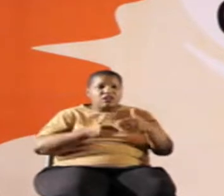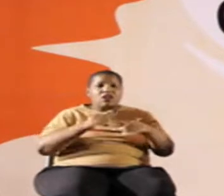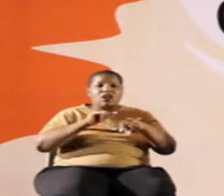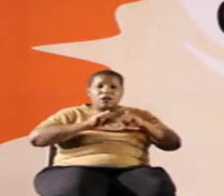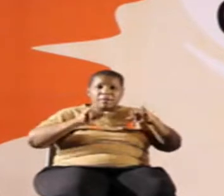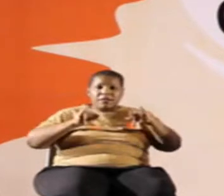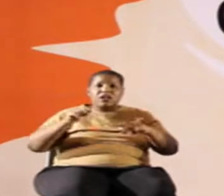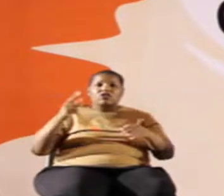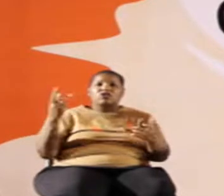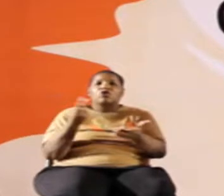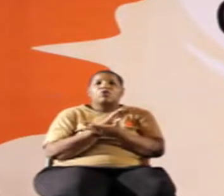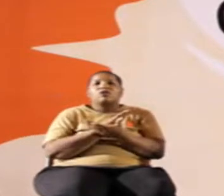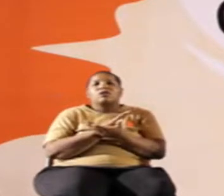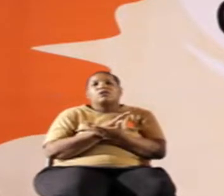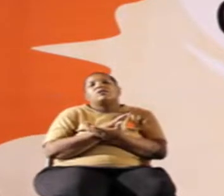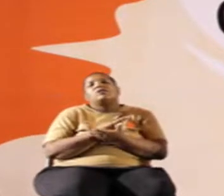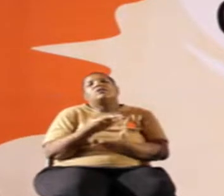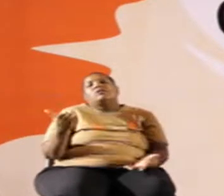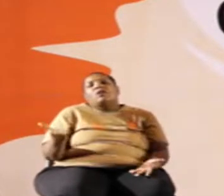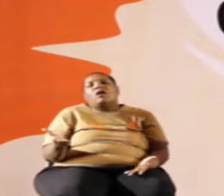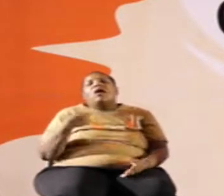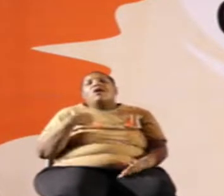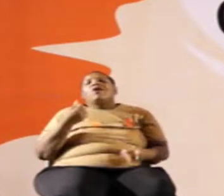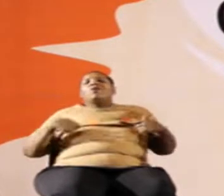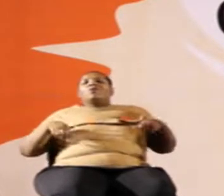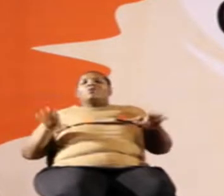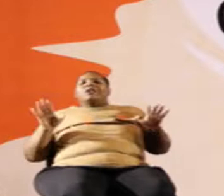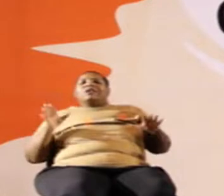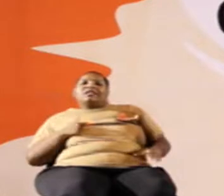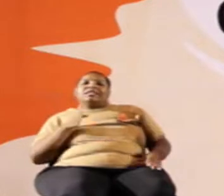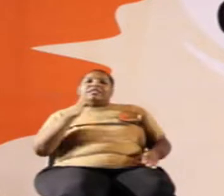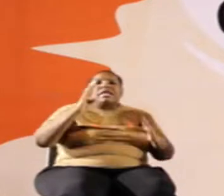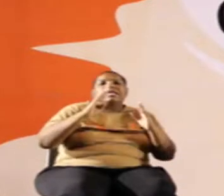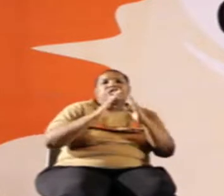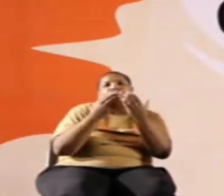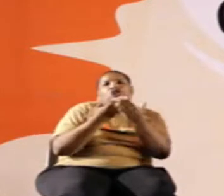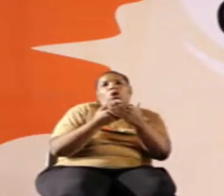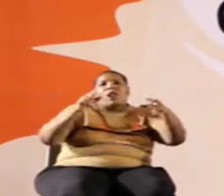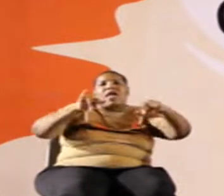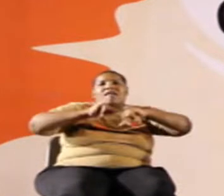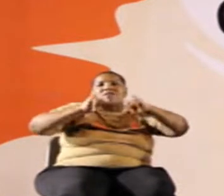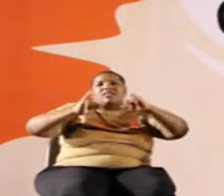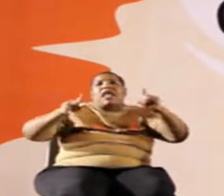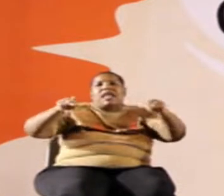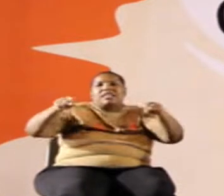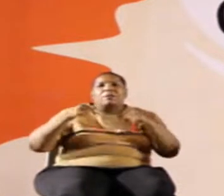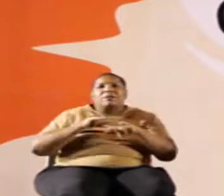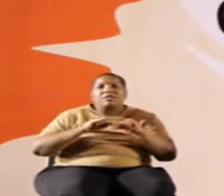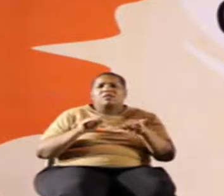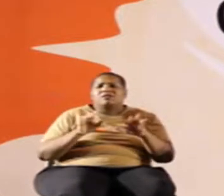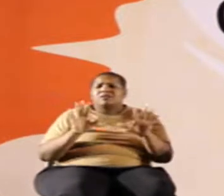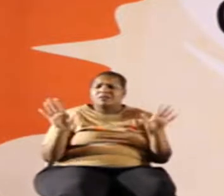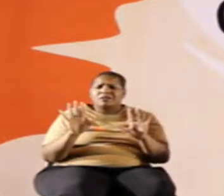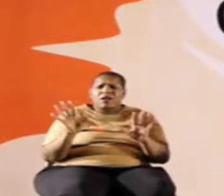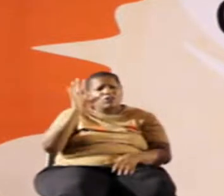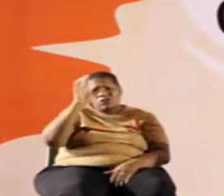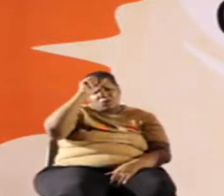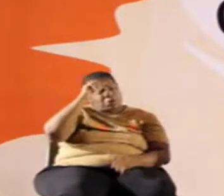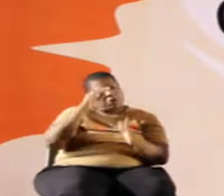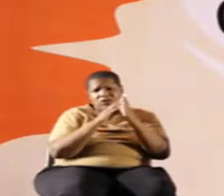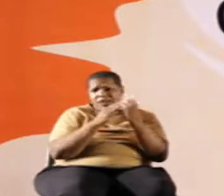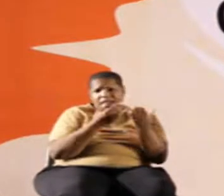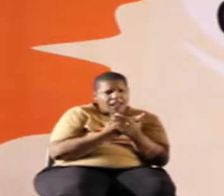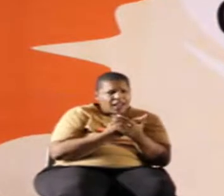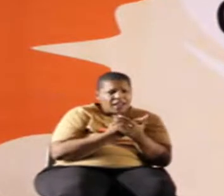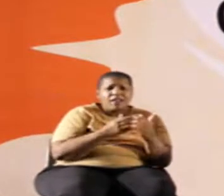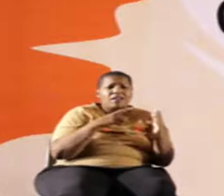mensagem acontecer. Eu não preciso ir para a escola para aprender a fazer essa mensagem. A gente aprende em casa, a gente